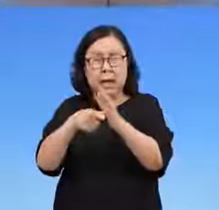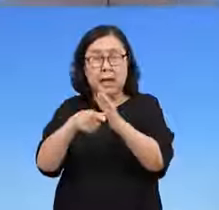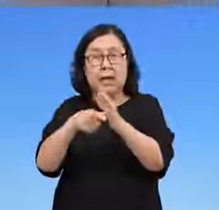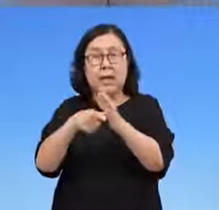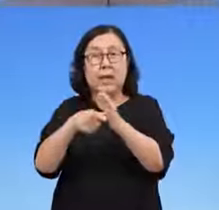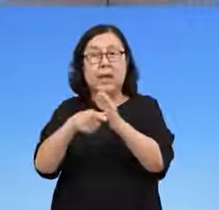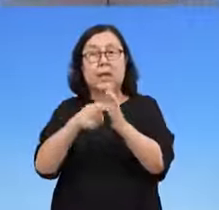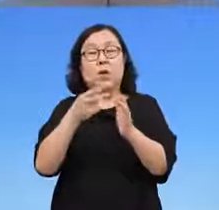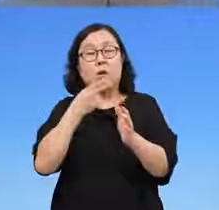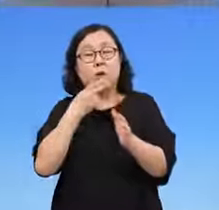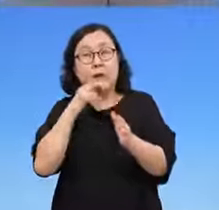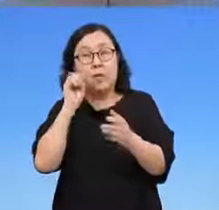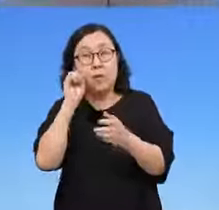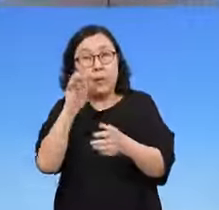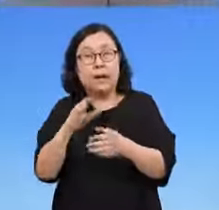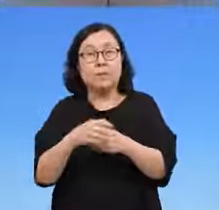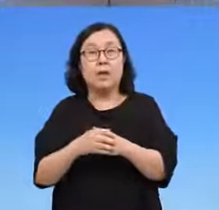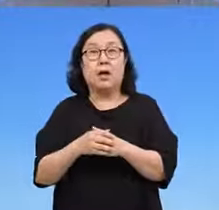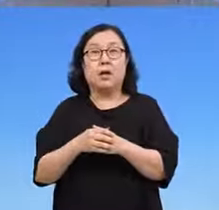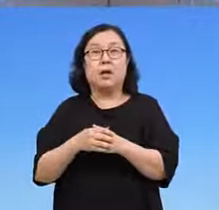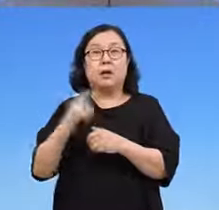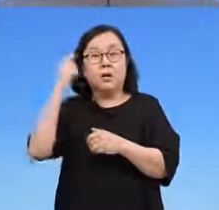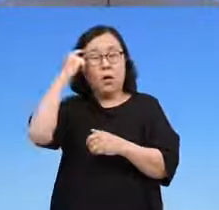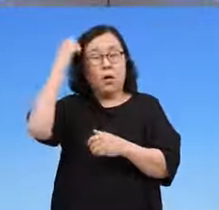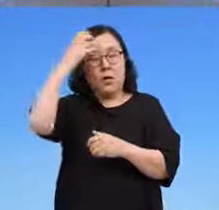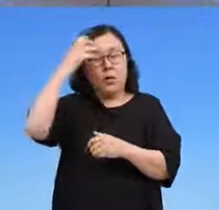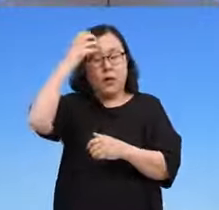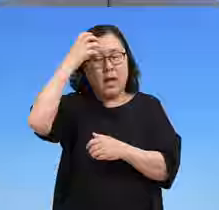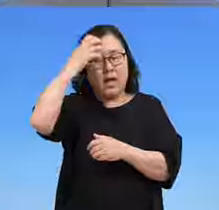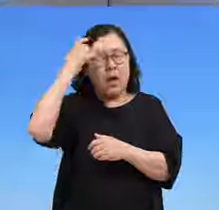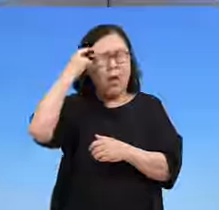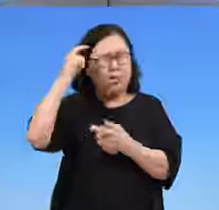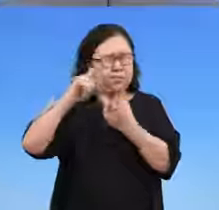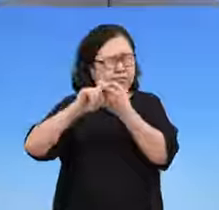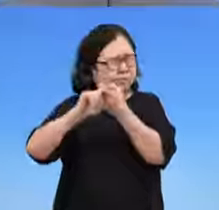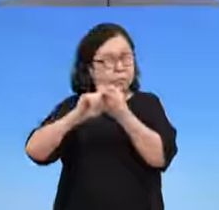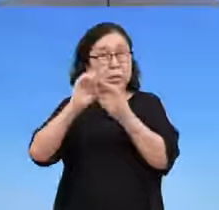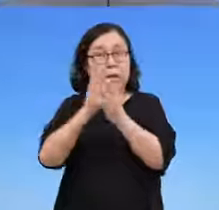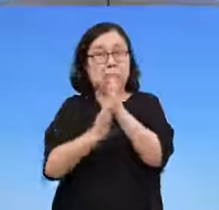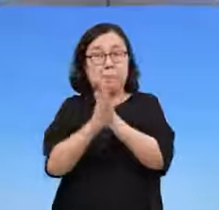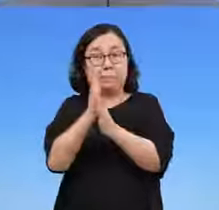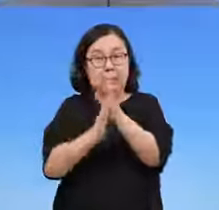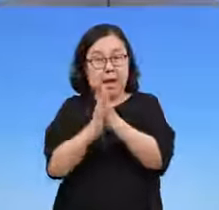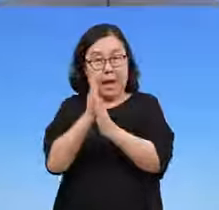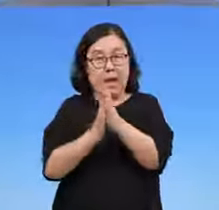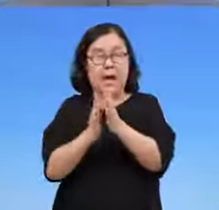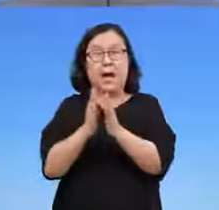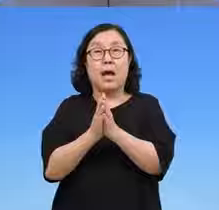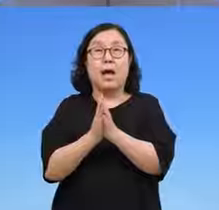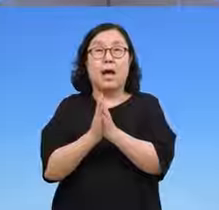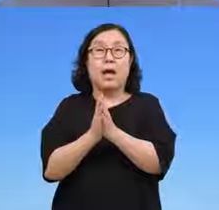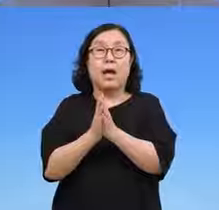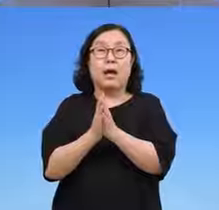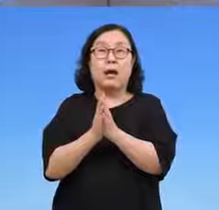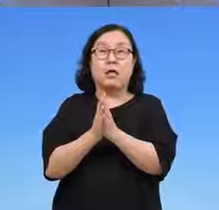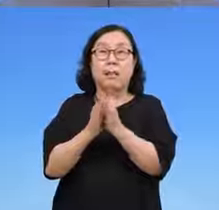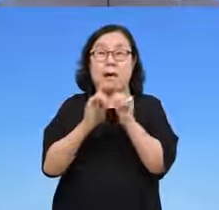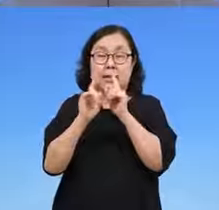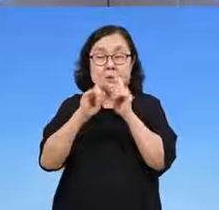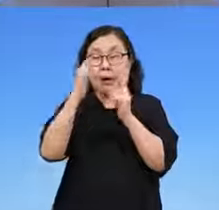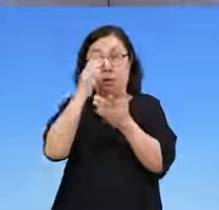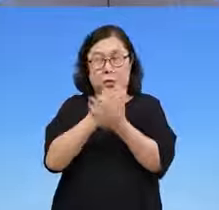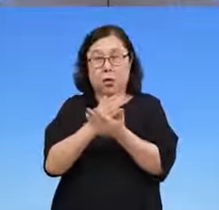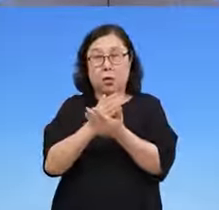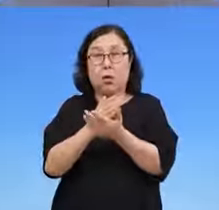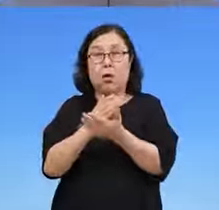오해해가지고 하여튼 이것들은 영혼에는 관심이 없어, 이렇게 오해하는 게 아니라, 참 내가 한 가지 우리 교구 목사님에